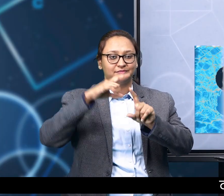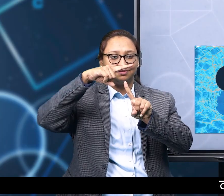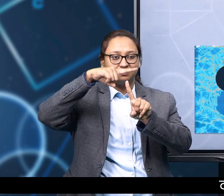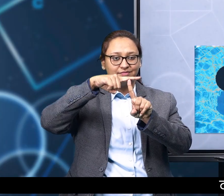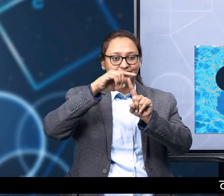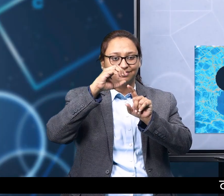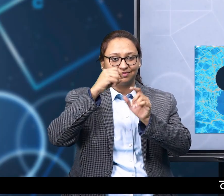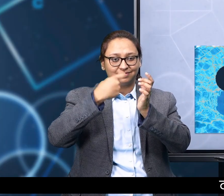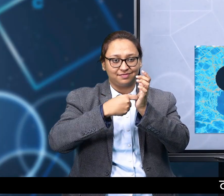टोरस.